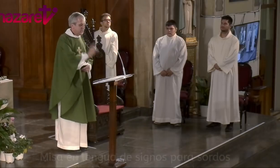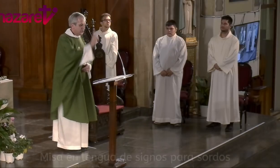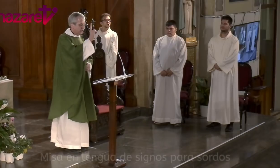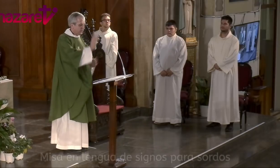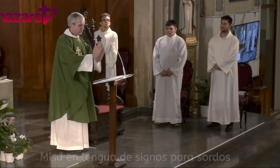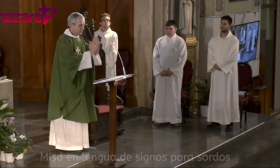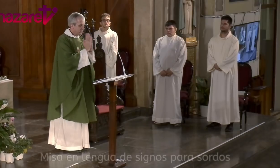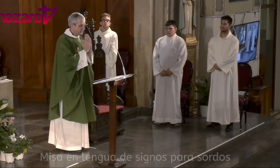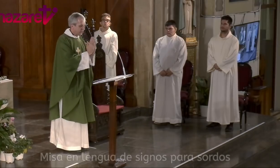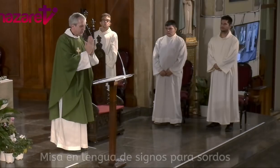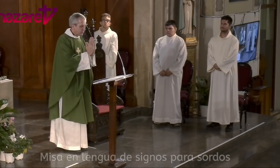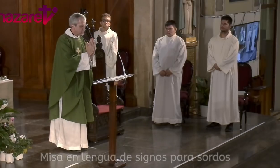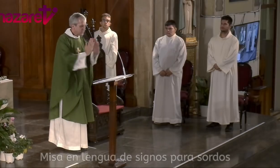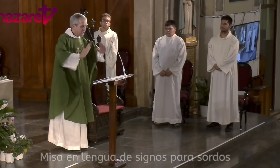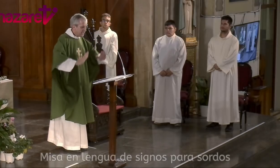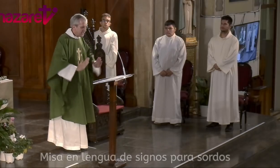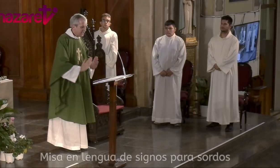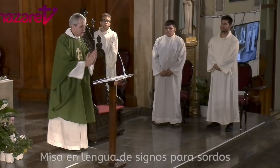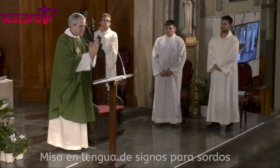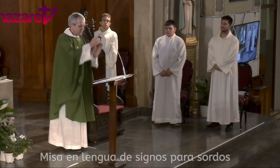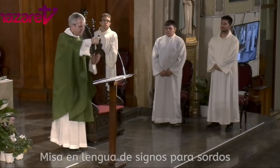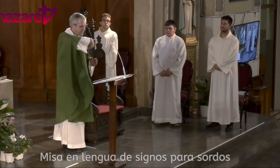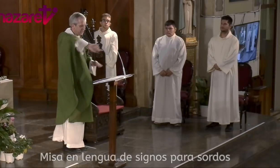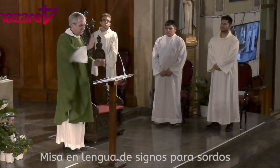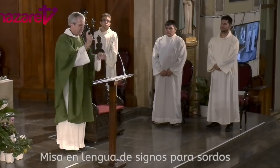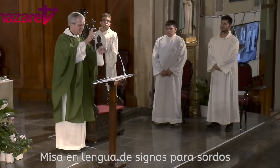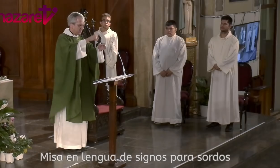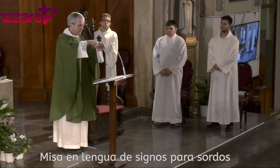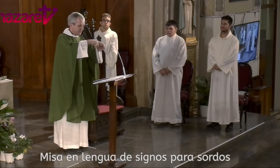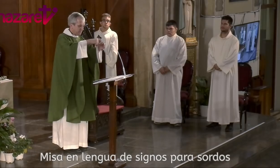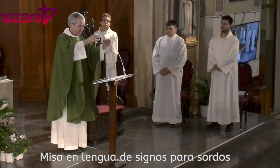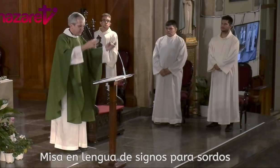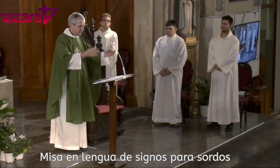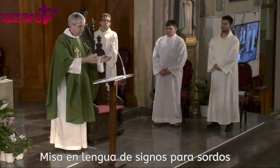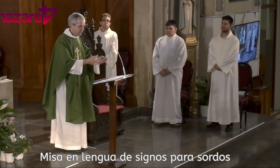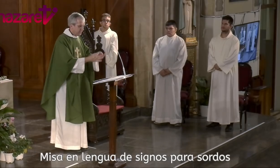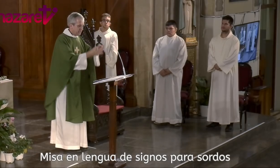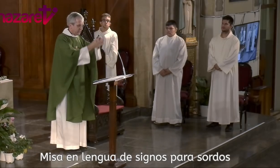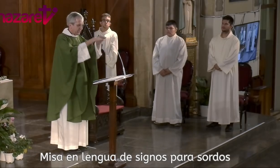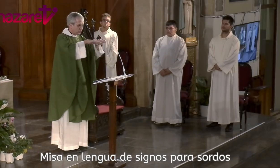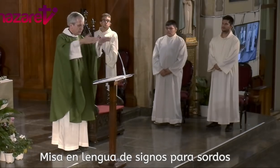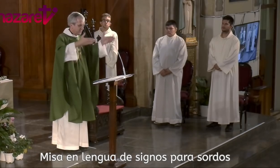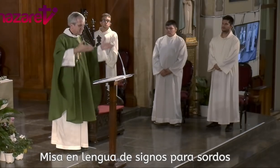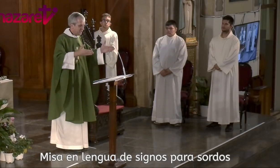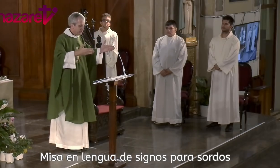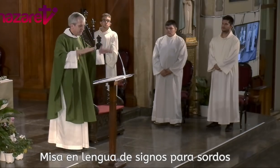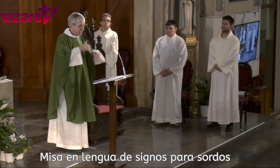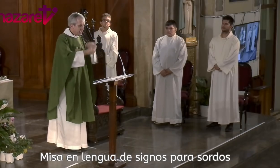Señor, te rogamos que nos santifique la participación en tu mesa y